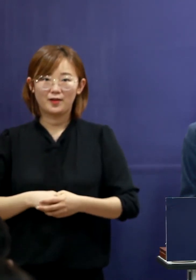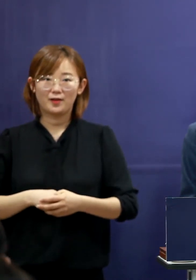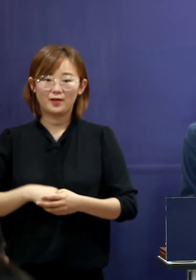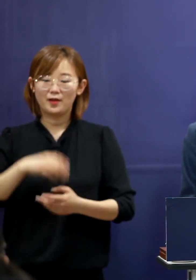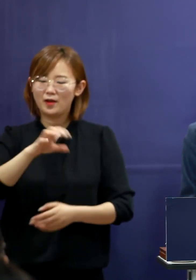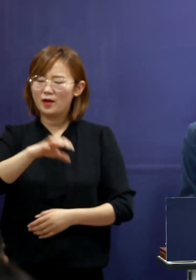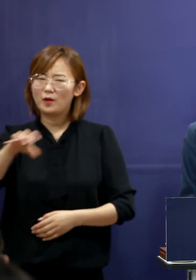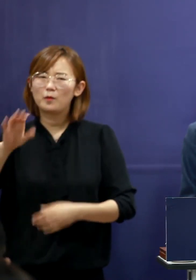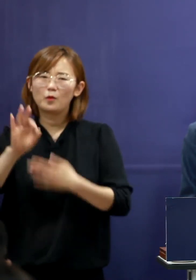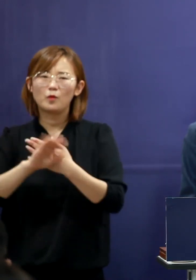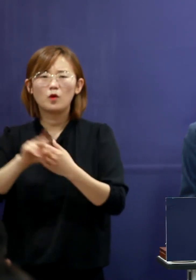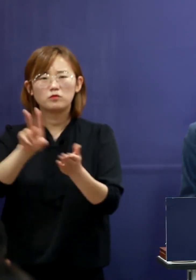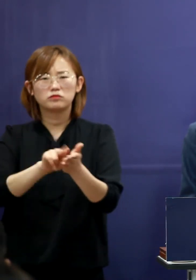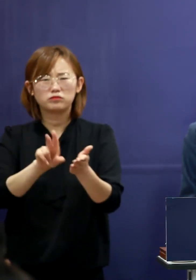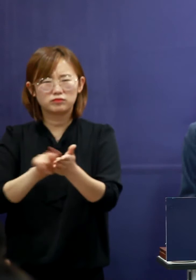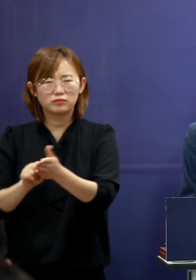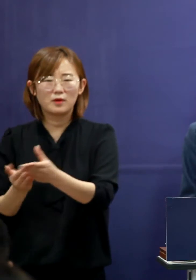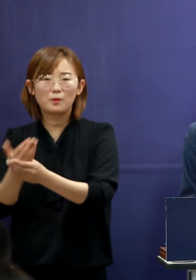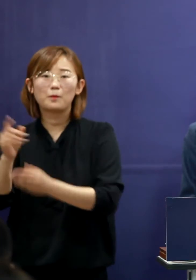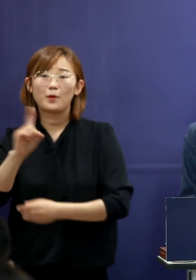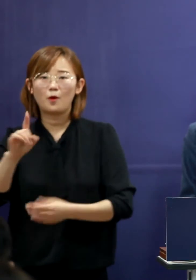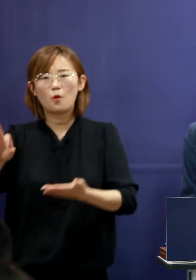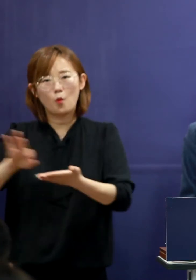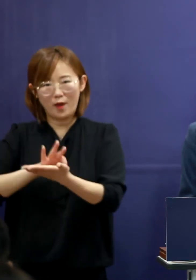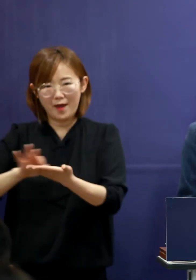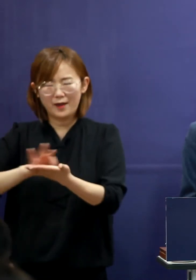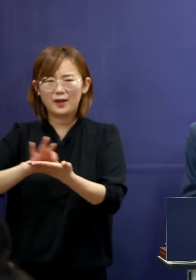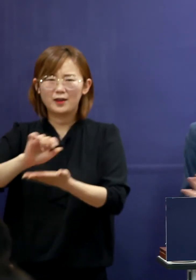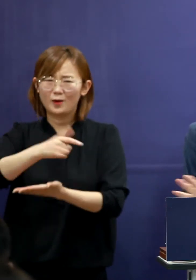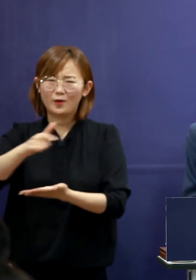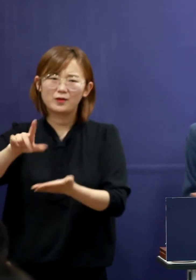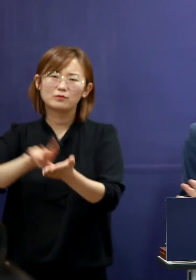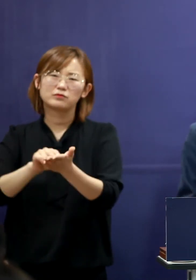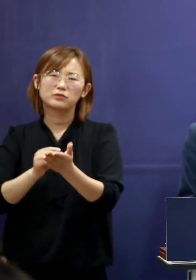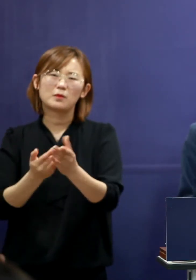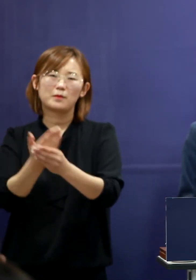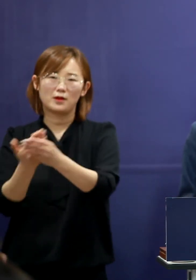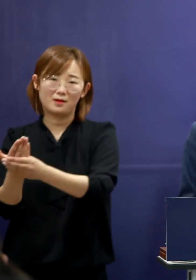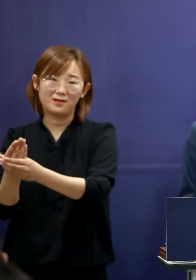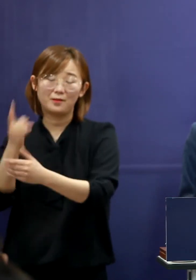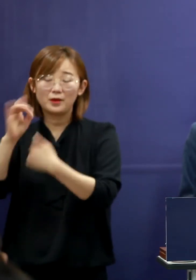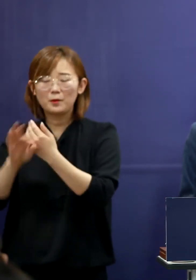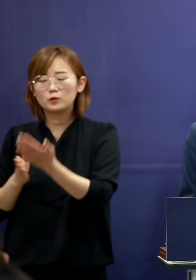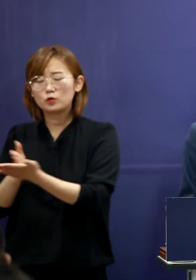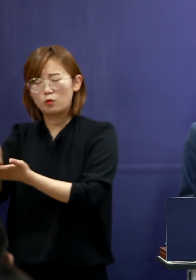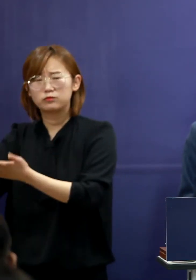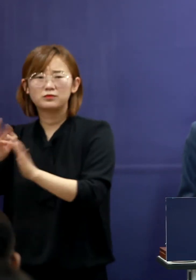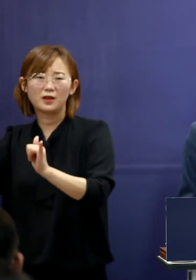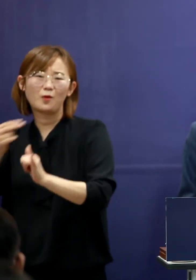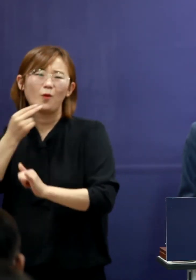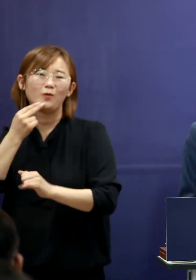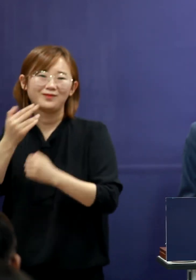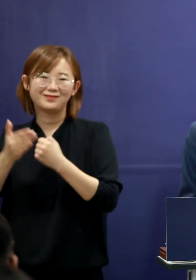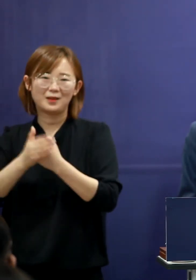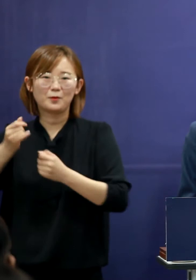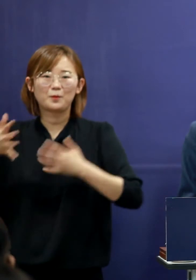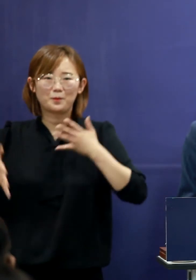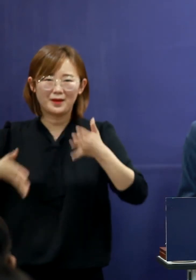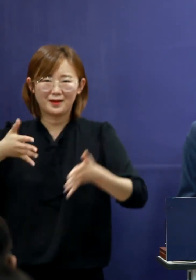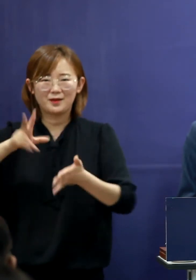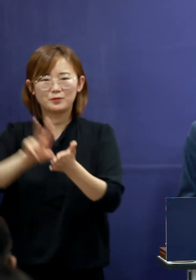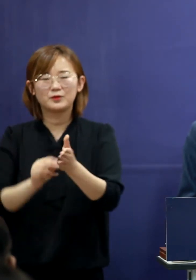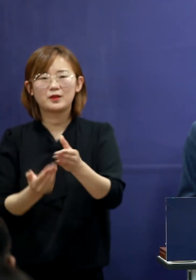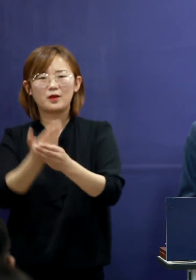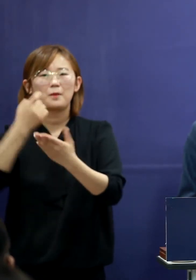보면은 늘 문제가 되는 게 회계 처리라든지 이런 것들을 이제 그쪽 전문성이 좀 아무리 떨어지다 보니까 그걸 서투르게 해서